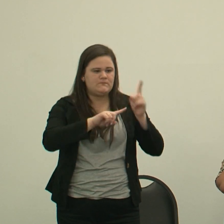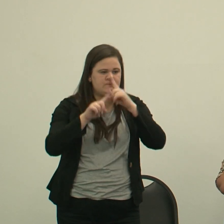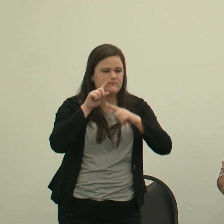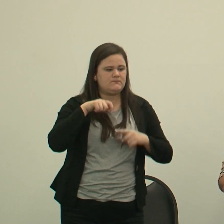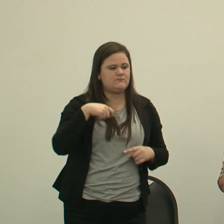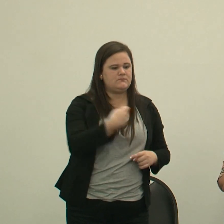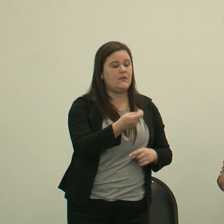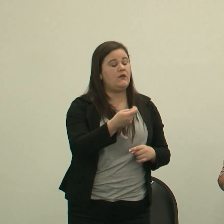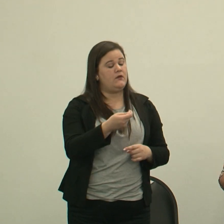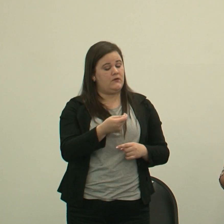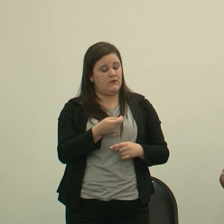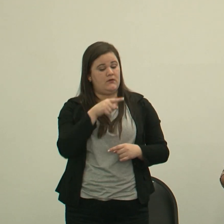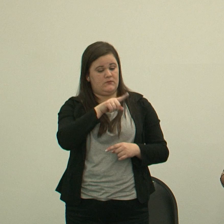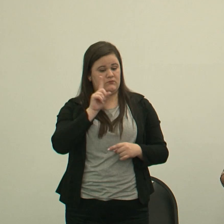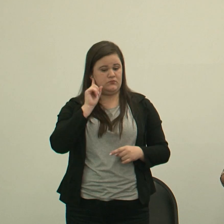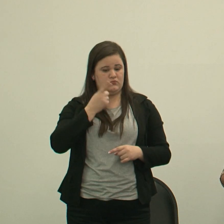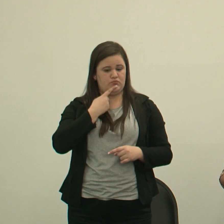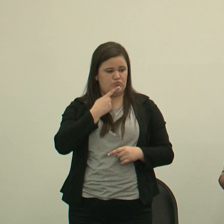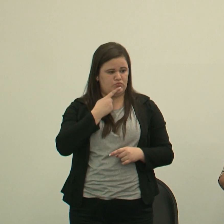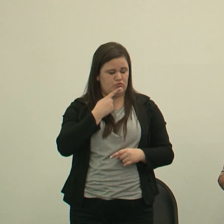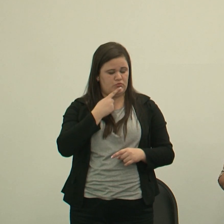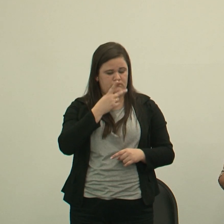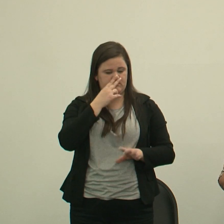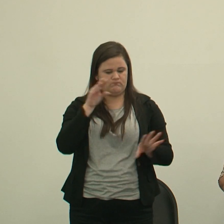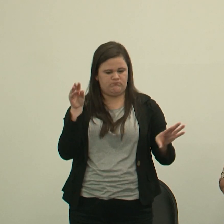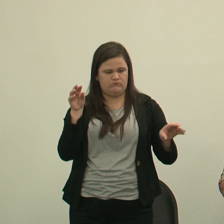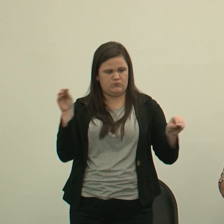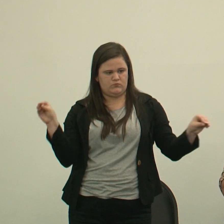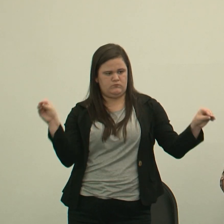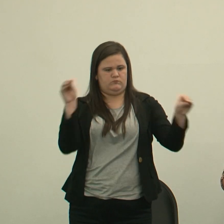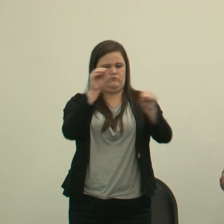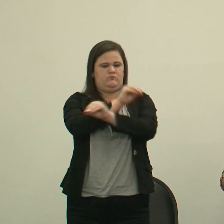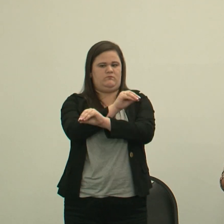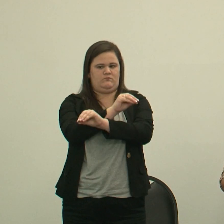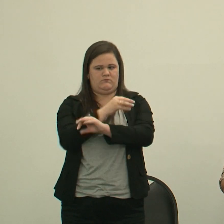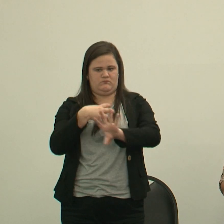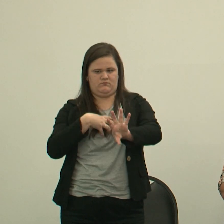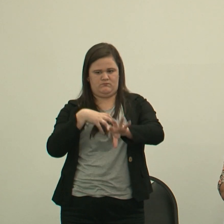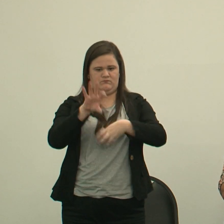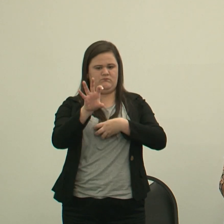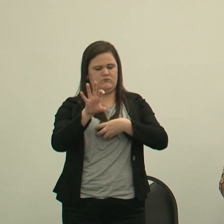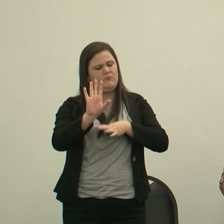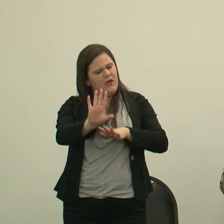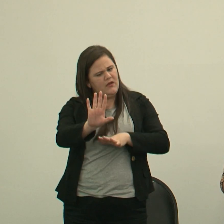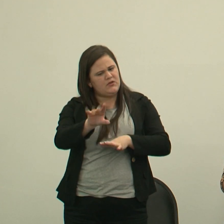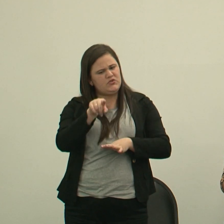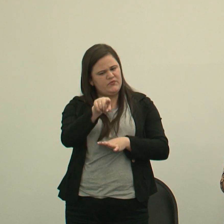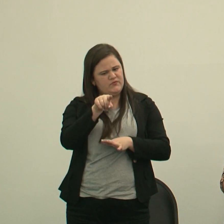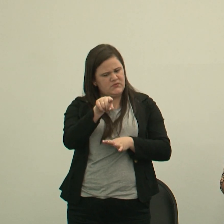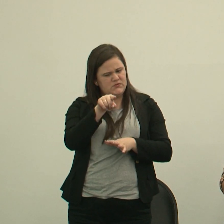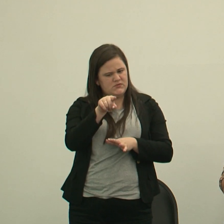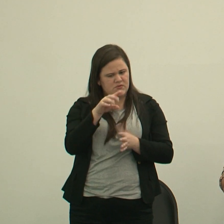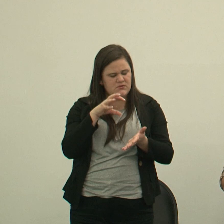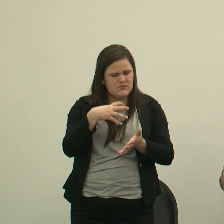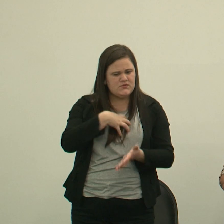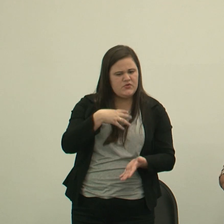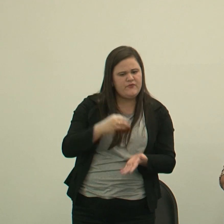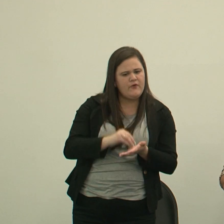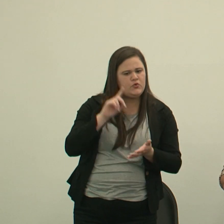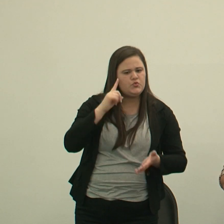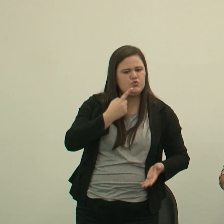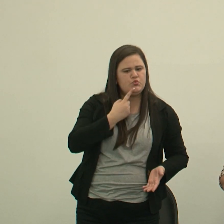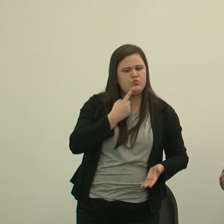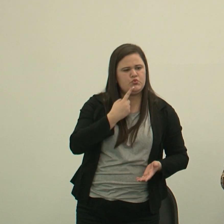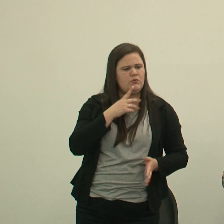aí o surdo vai e desloca um pouco esse lugar de fala, colocando, mas você, né? Você sente falta de ser